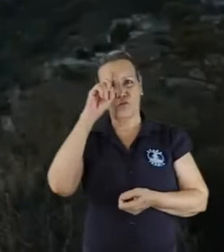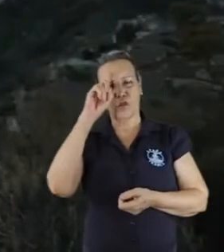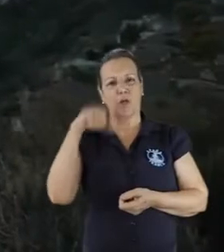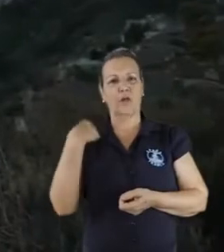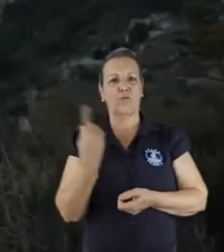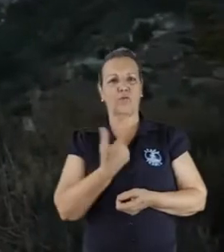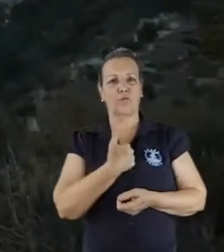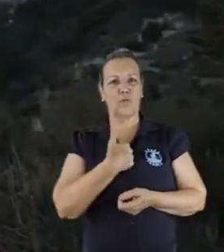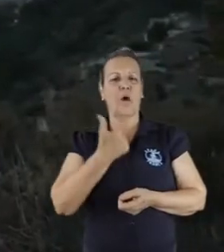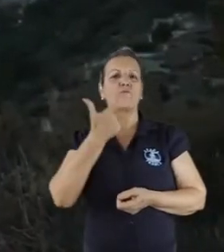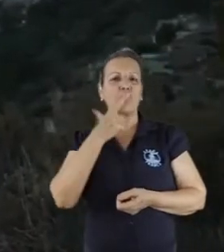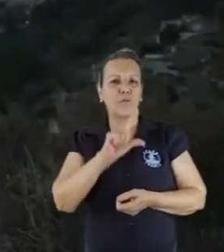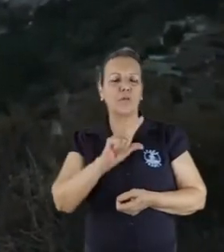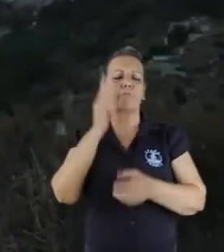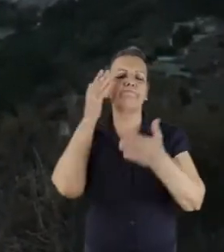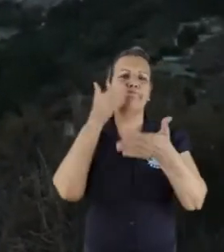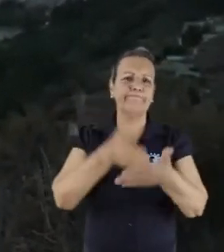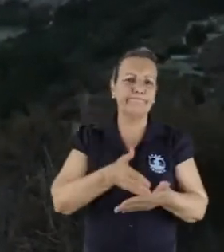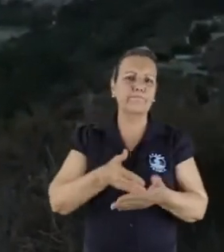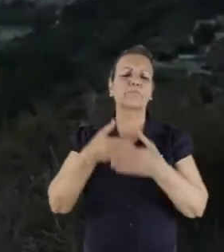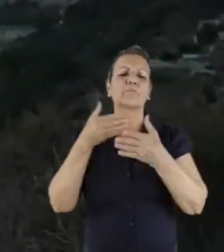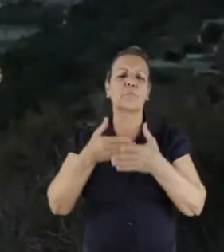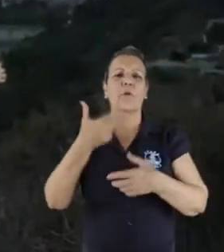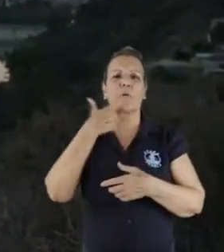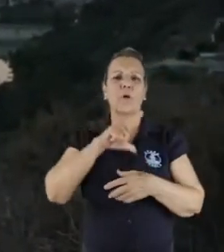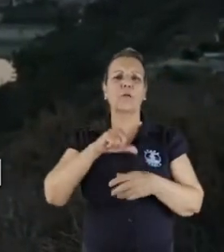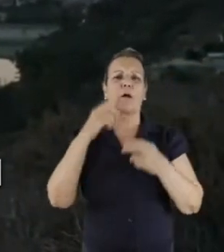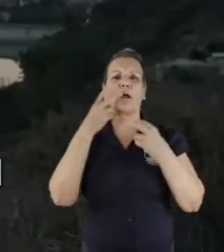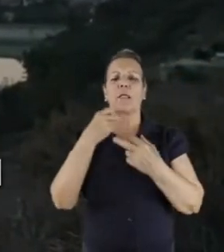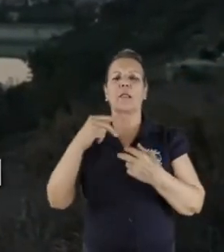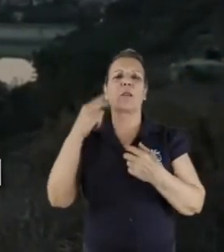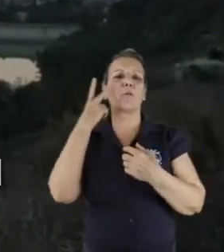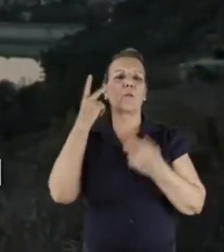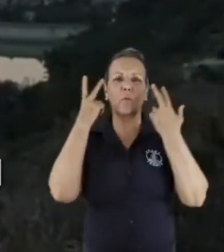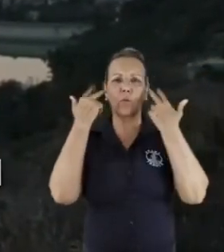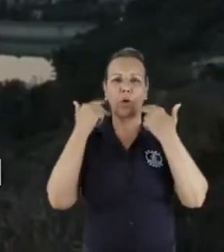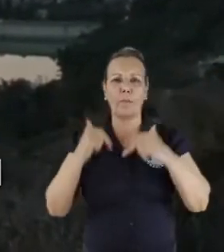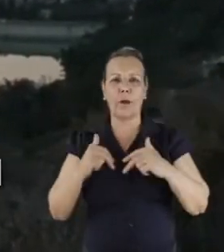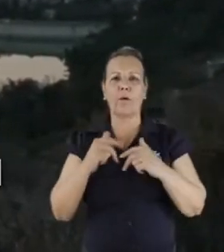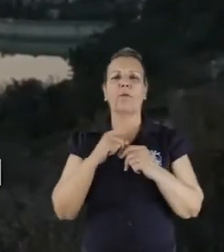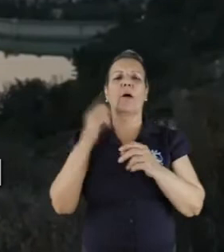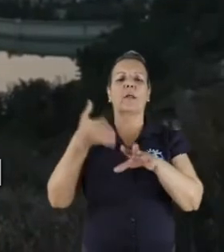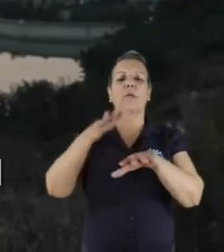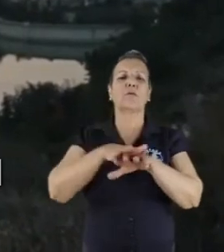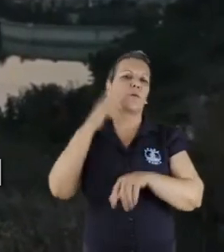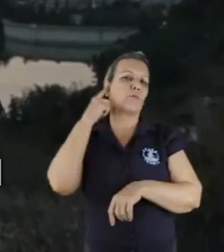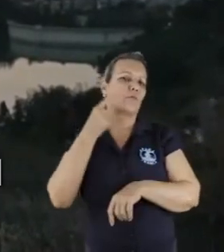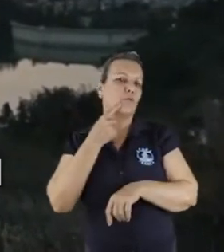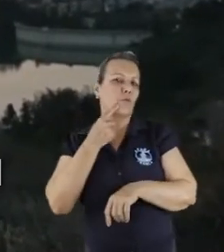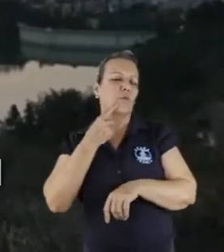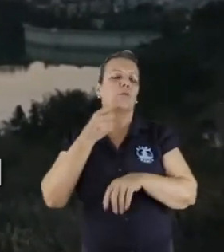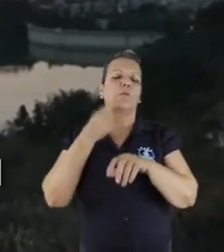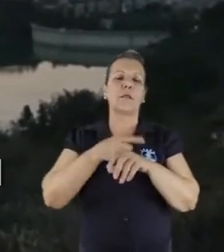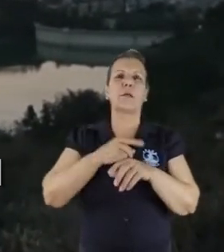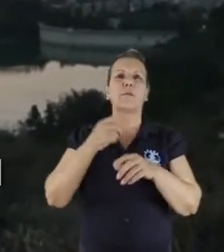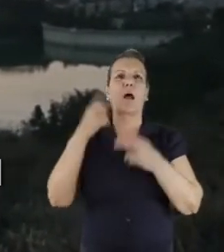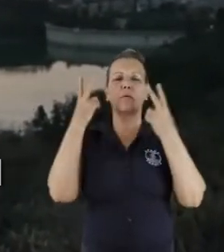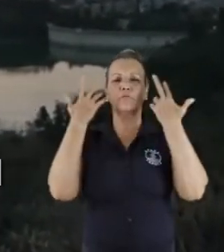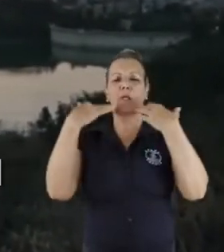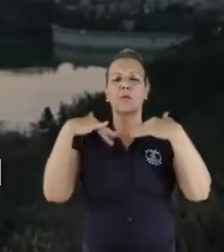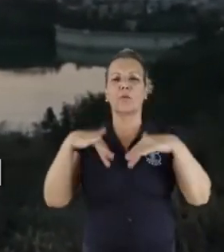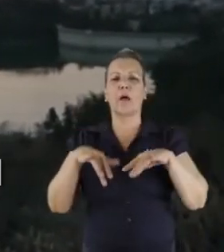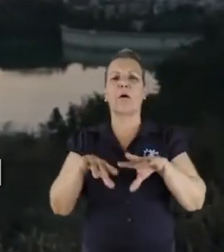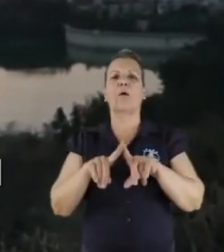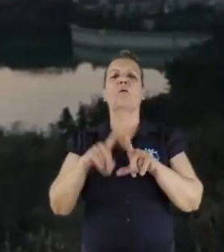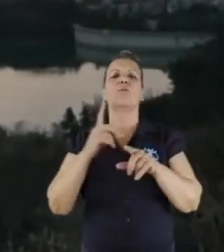Talvez um dia nós consigamos atingir uma condição ideal para que o conceito de inclusão do surdo passe a ser algo